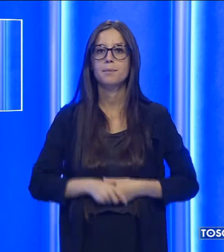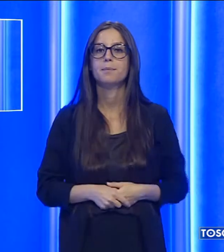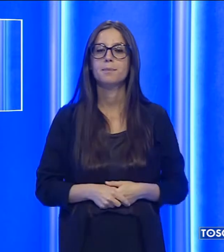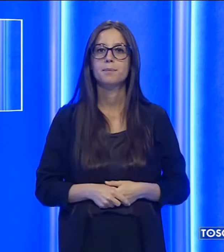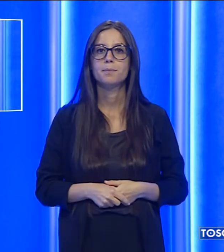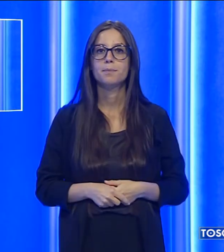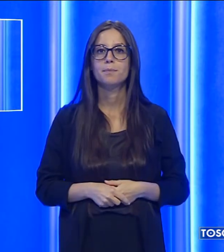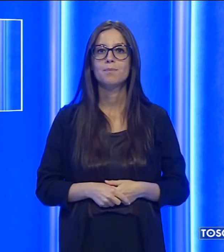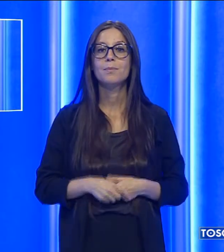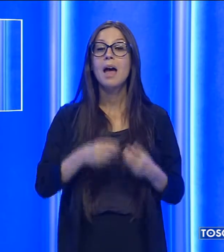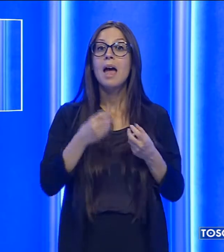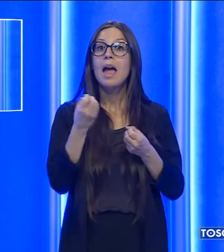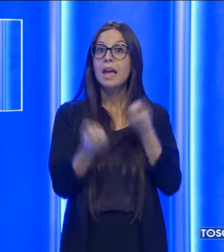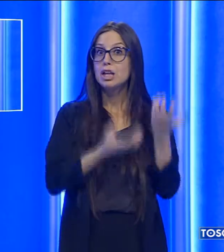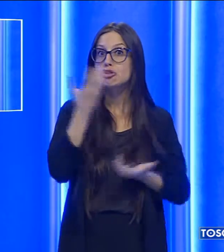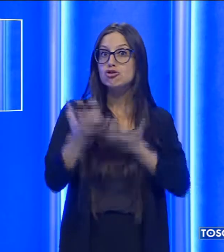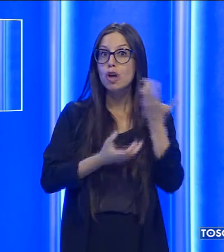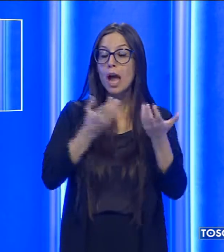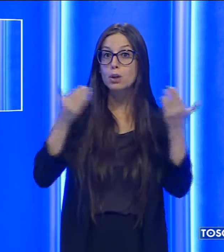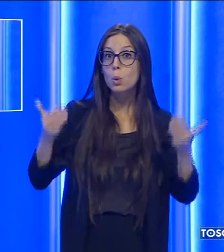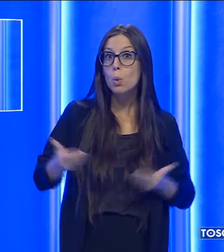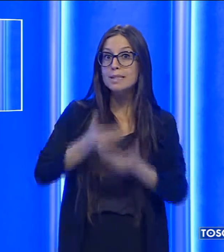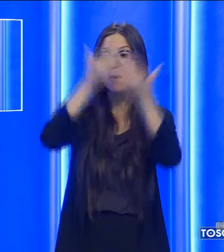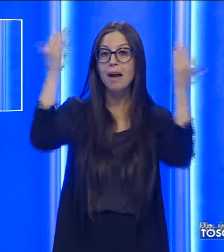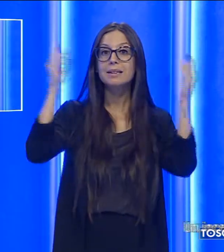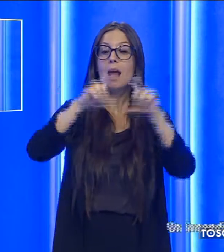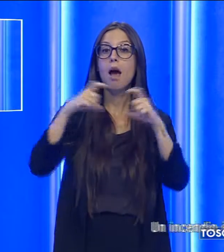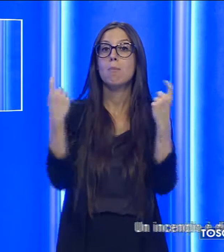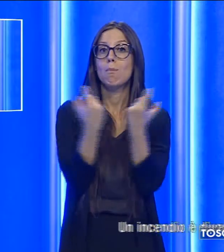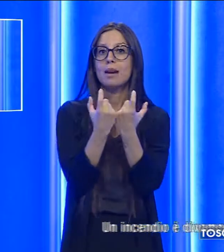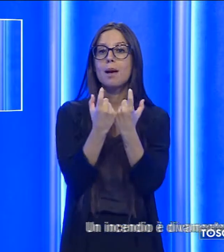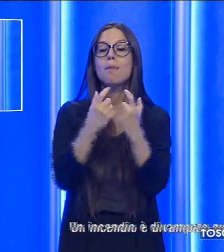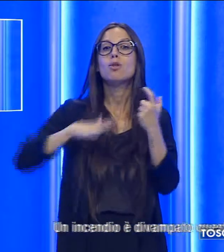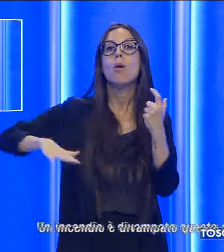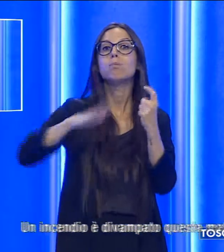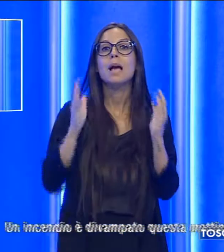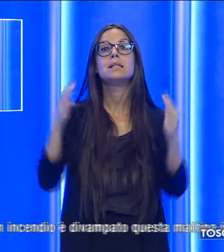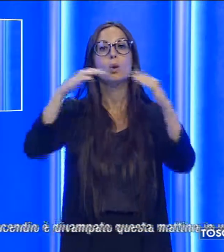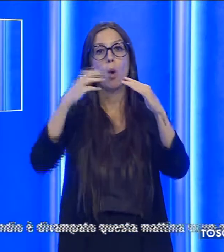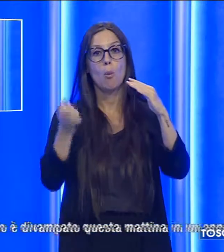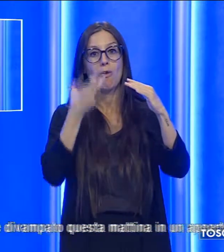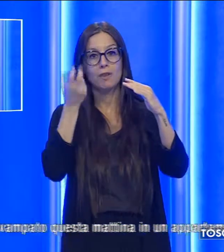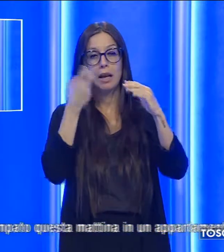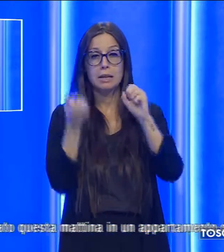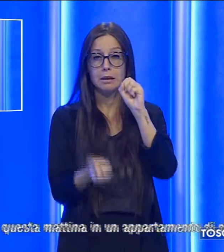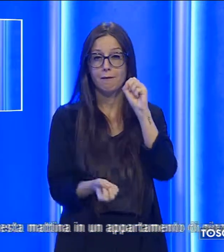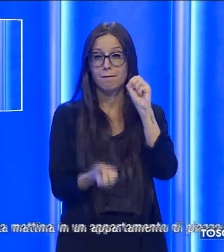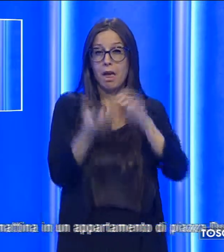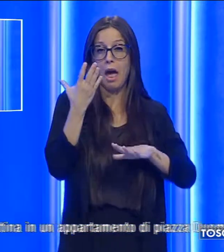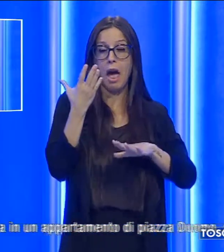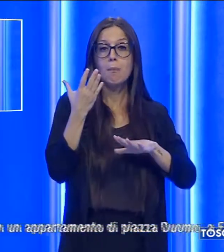Un incendio è divampato questa mattina in un appartamento di Piazza Duomo a Firenze. Le fiamme